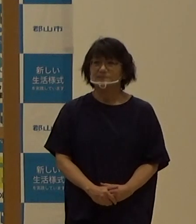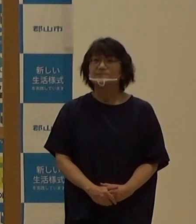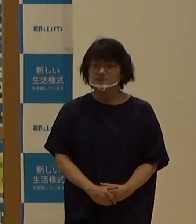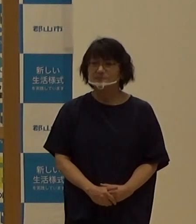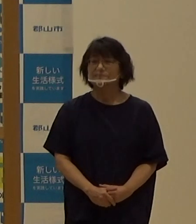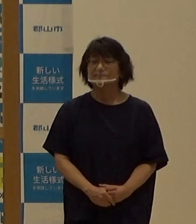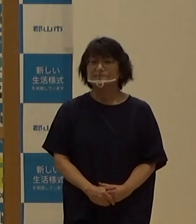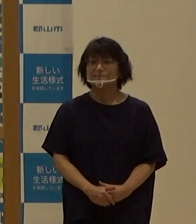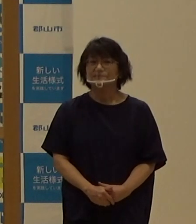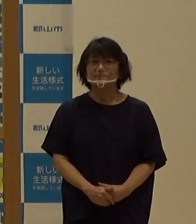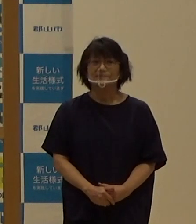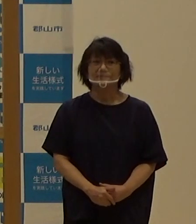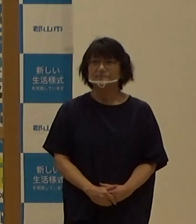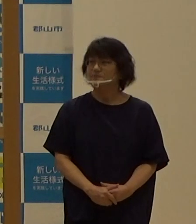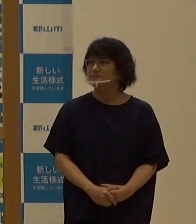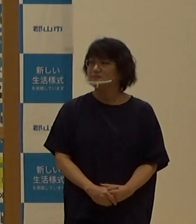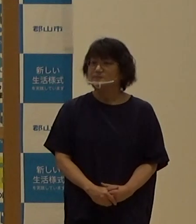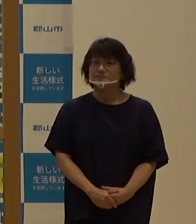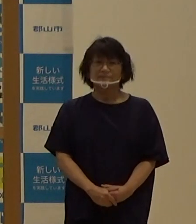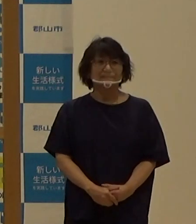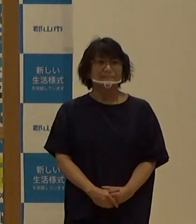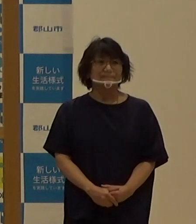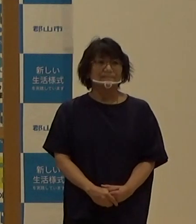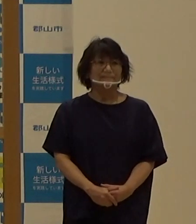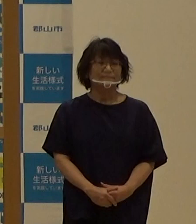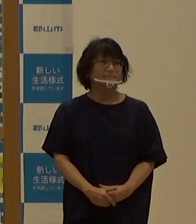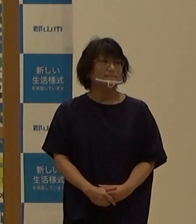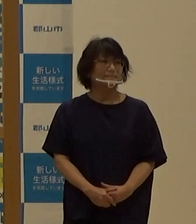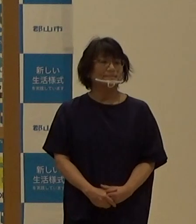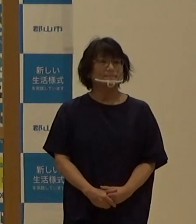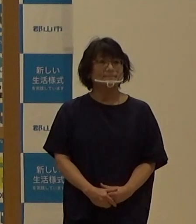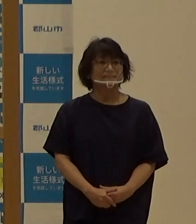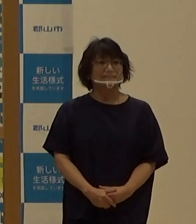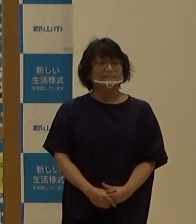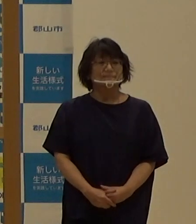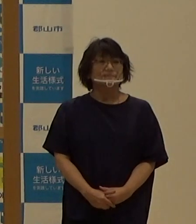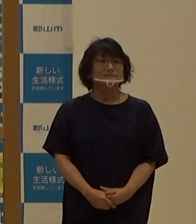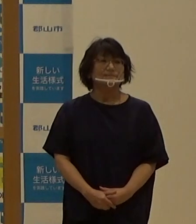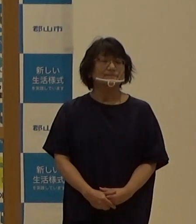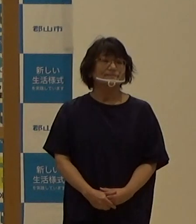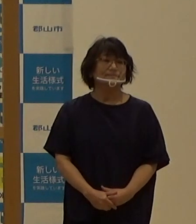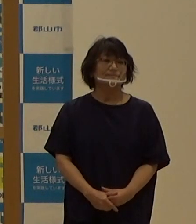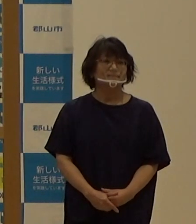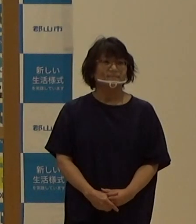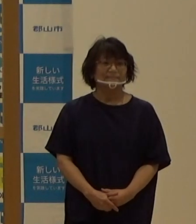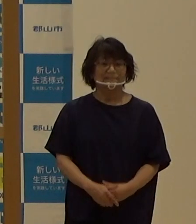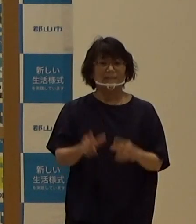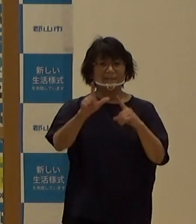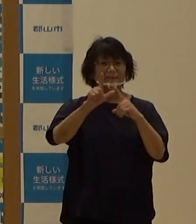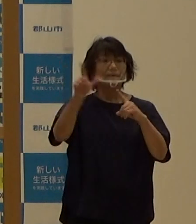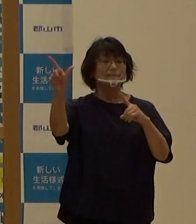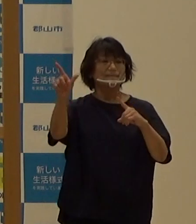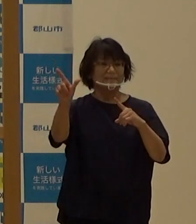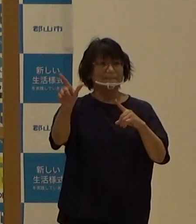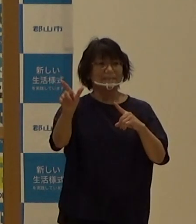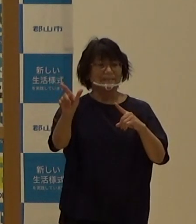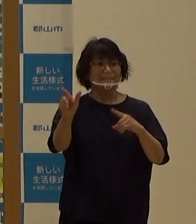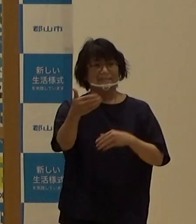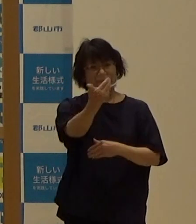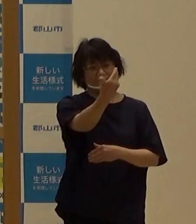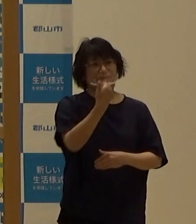よろしいでしょうか。はい、それでは失礼いたしました。 NHK さん、お願いいたします。